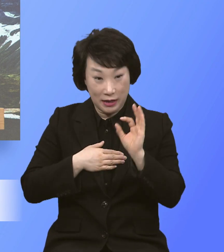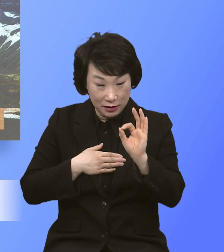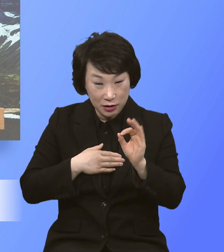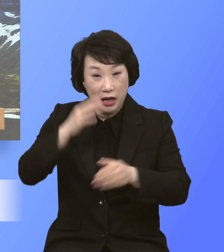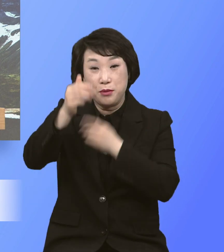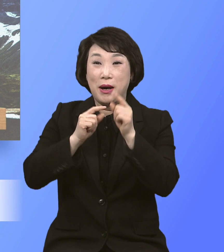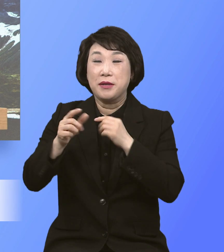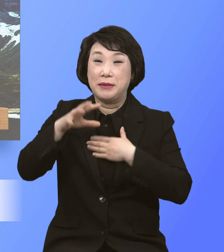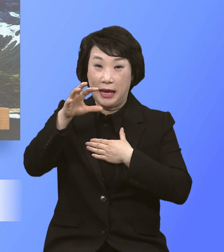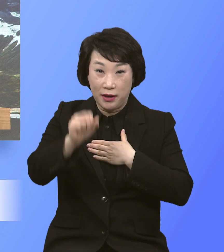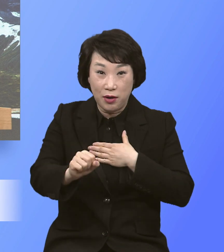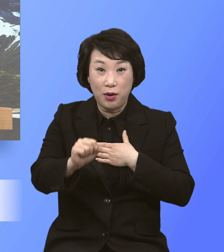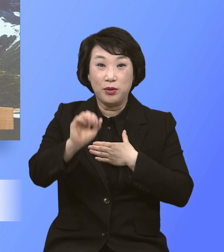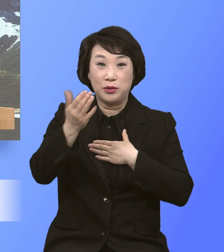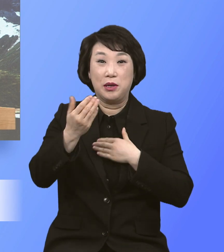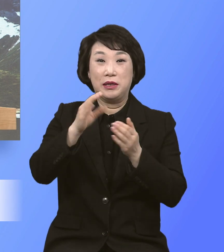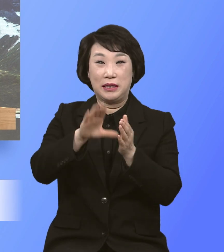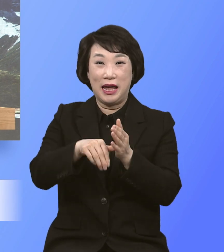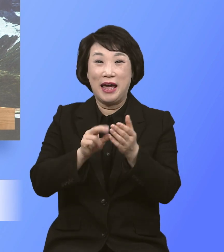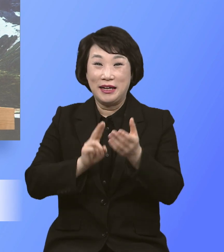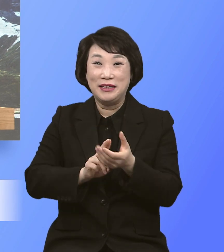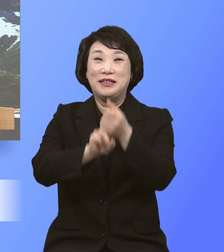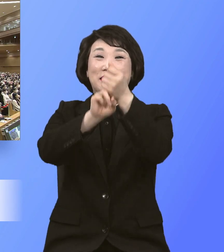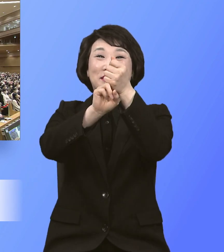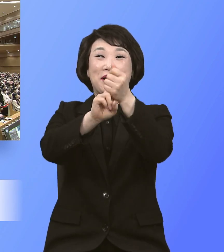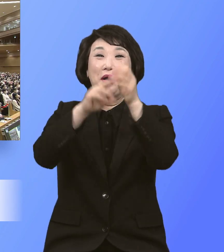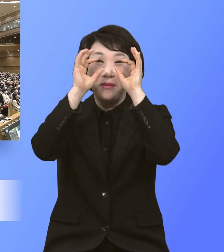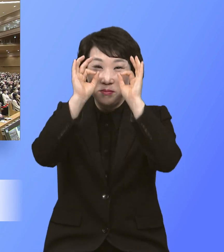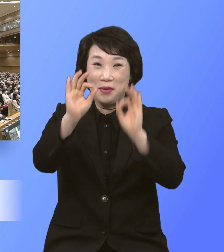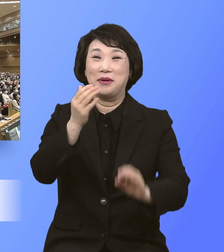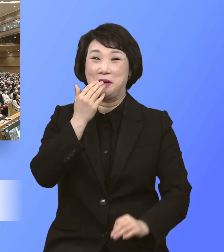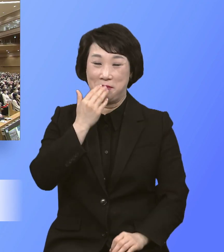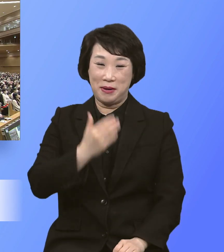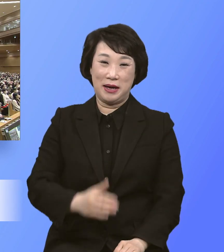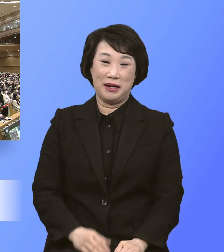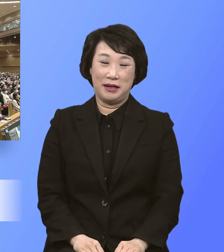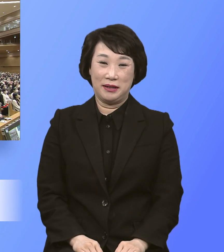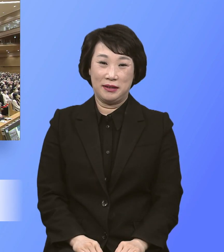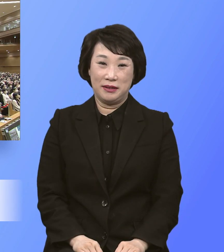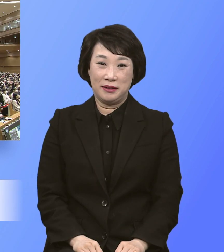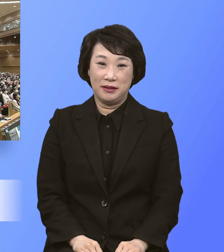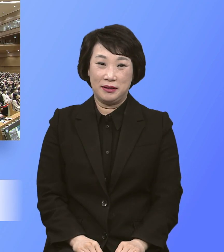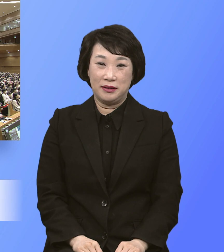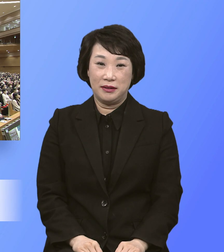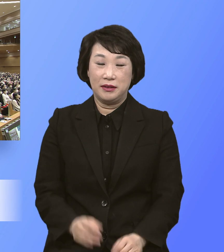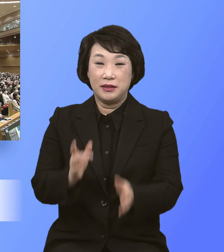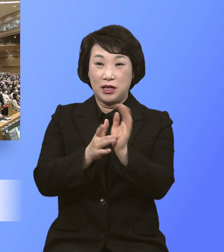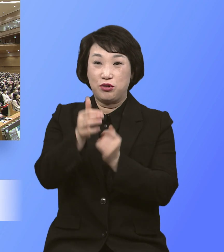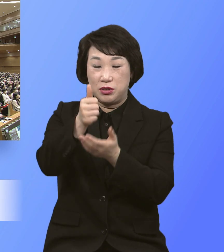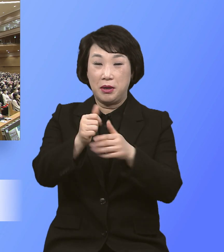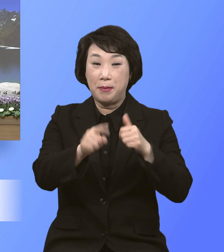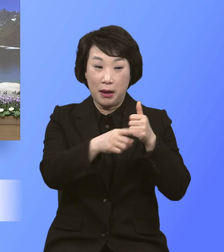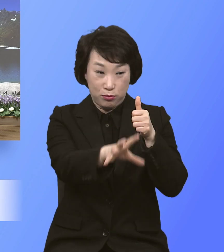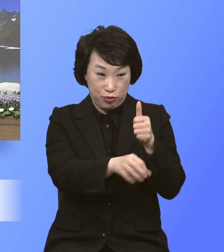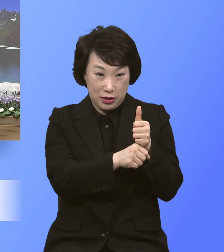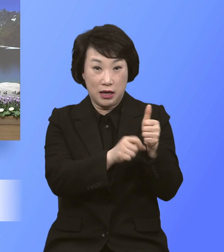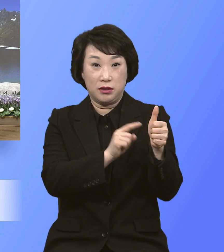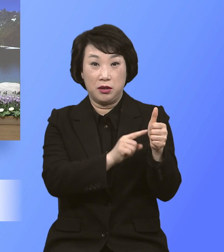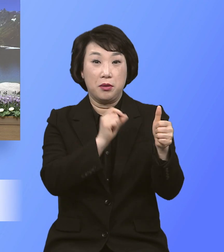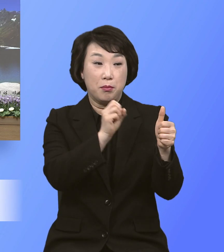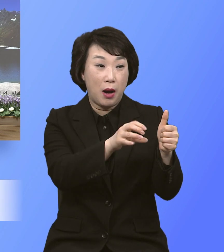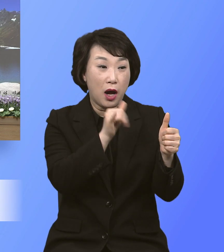것 될 때 이적을 보게 될 것입니다. 자, 예수께서 백부장에게